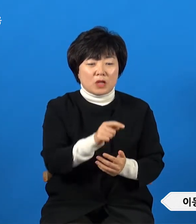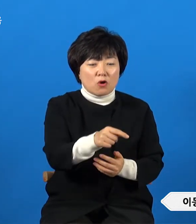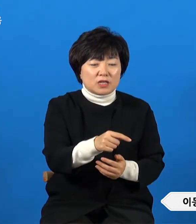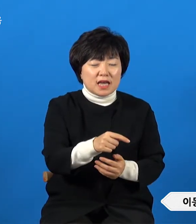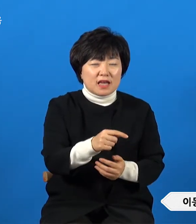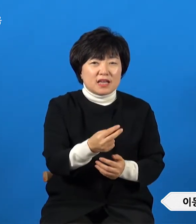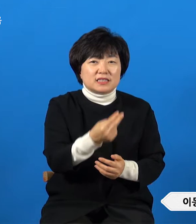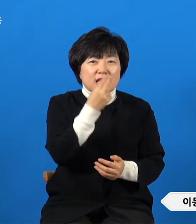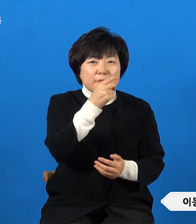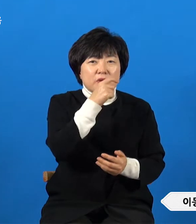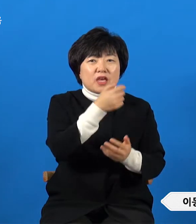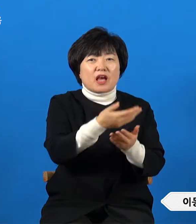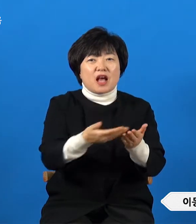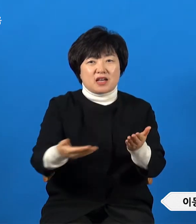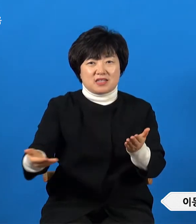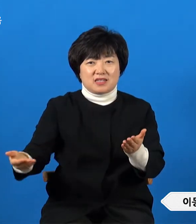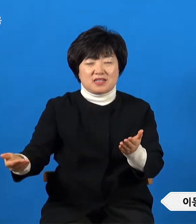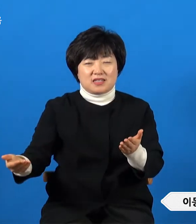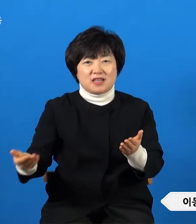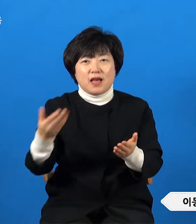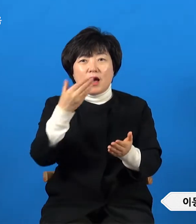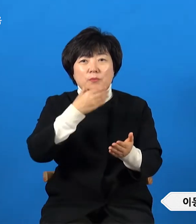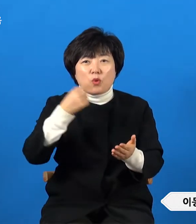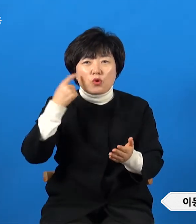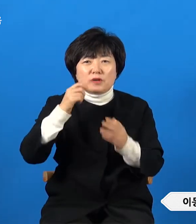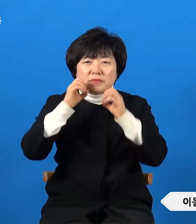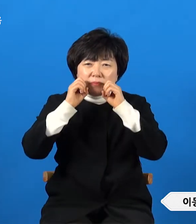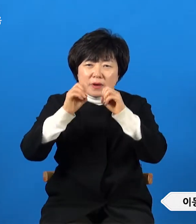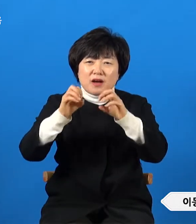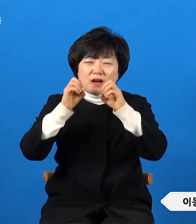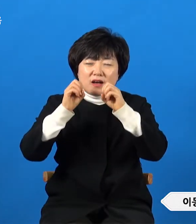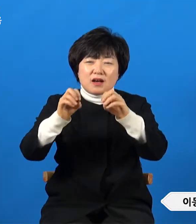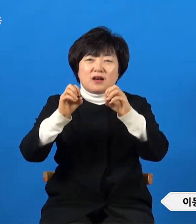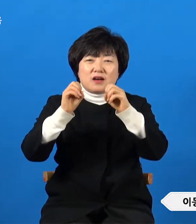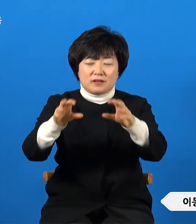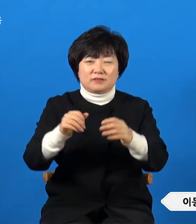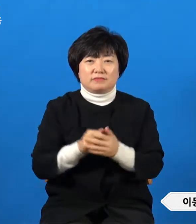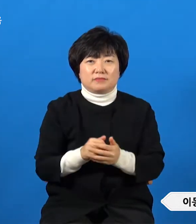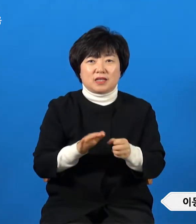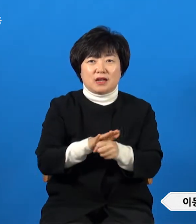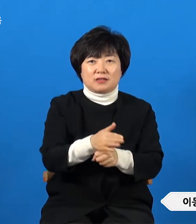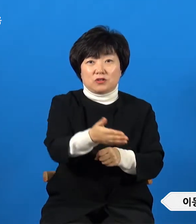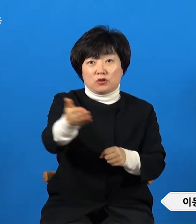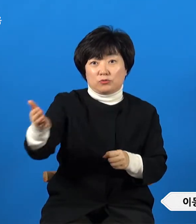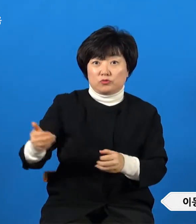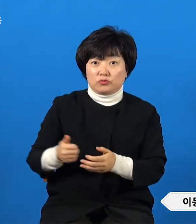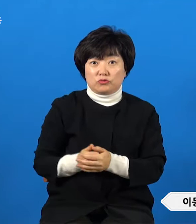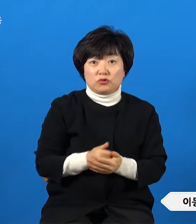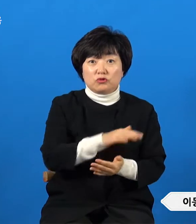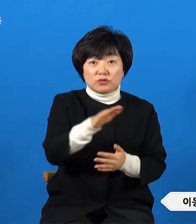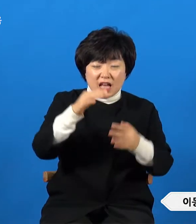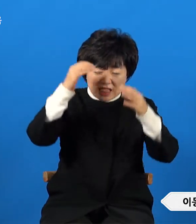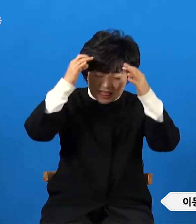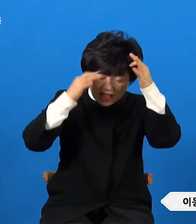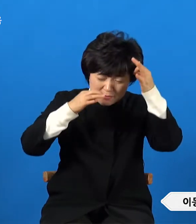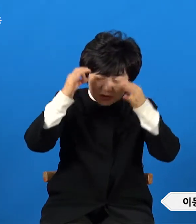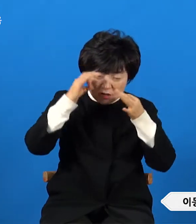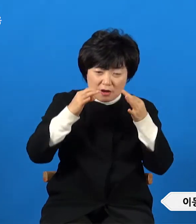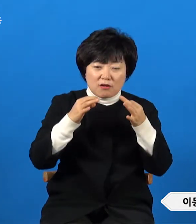흐른 것입니다. 그래서 복음이 계속 전해진 것입니다. 사랑하는 여러분, 우리가 땀 흘려 복음을 전하는